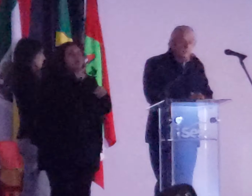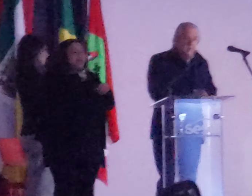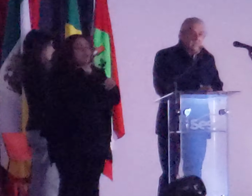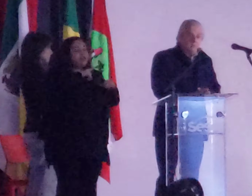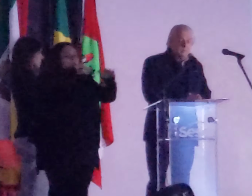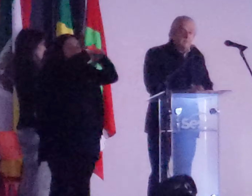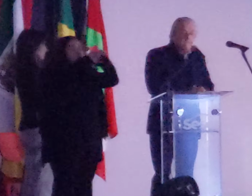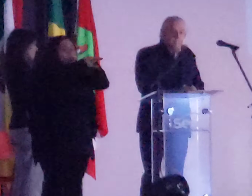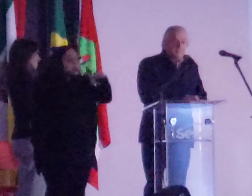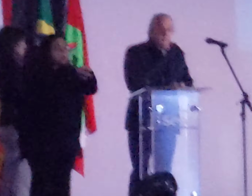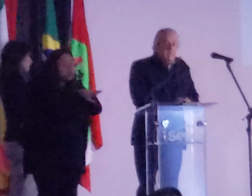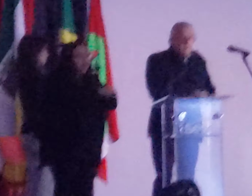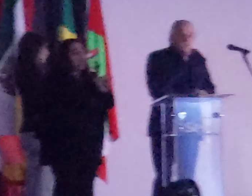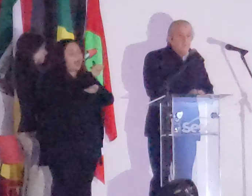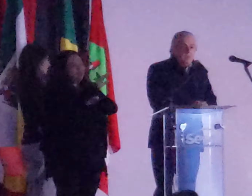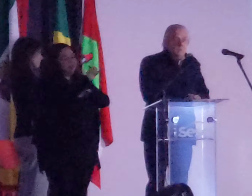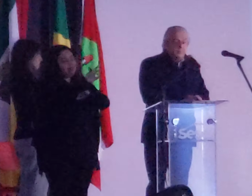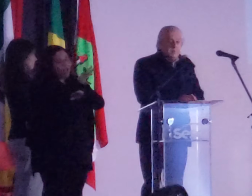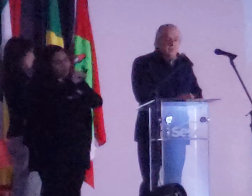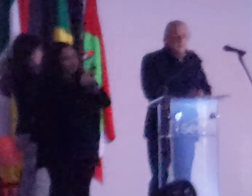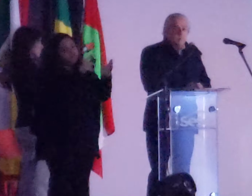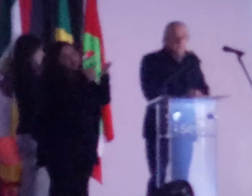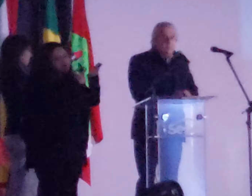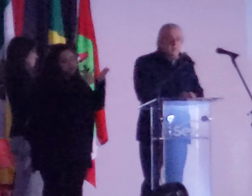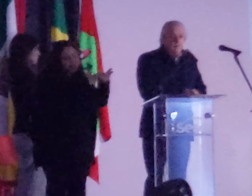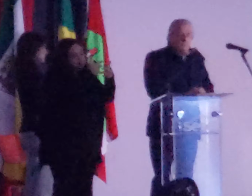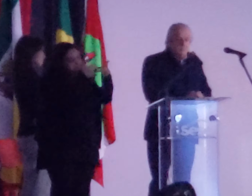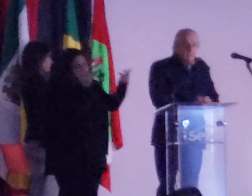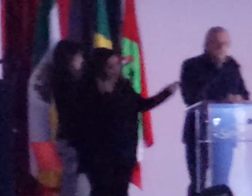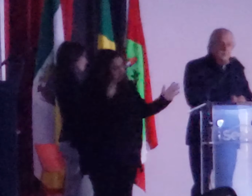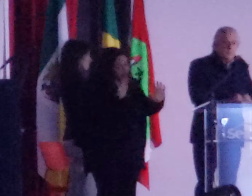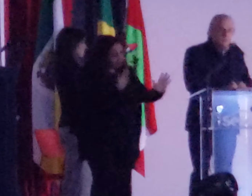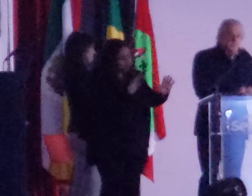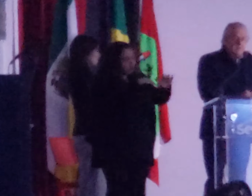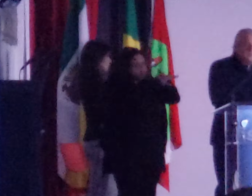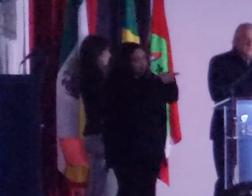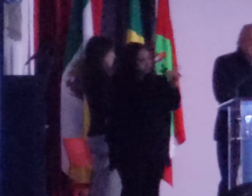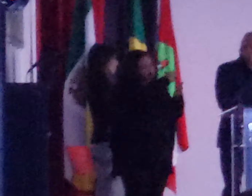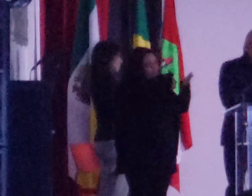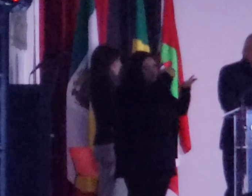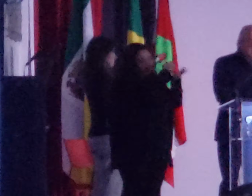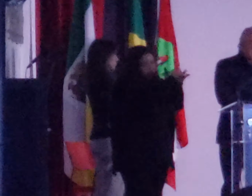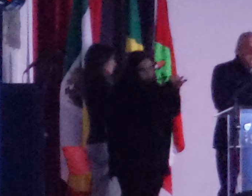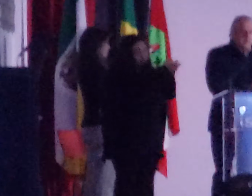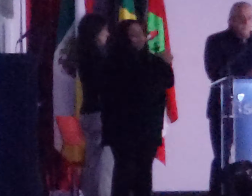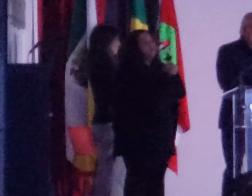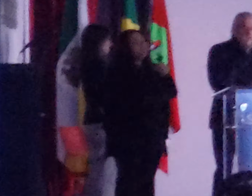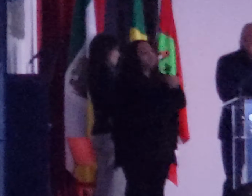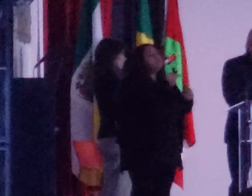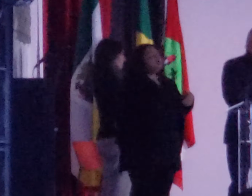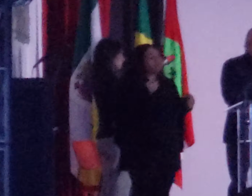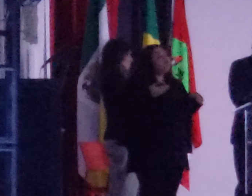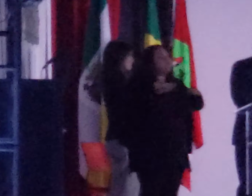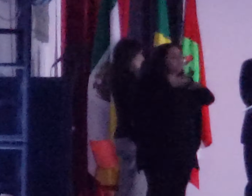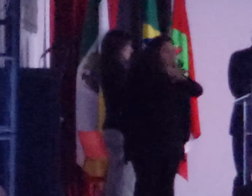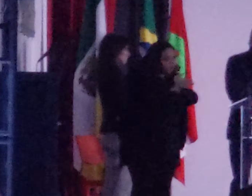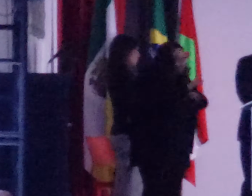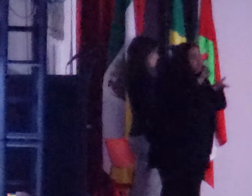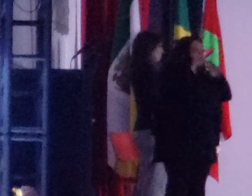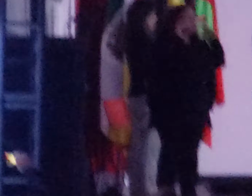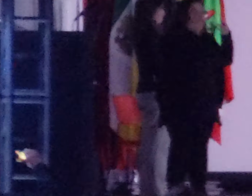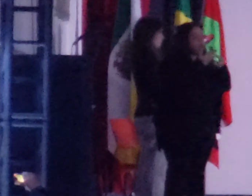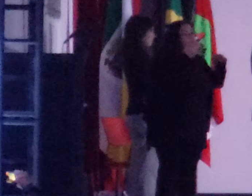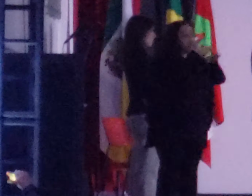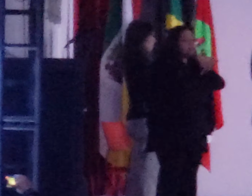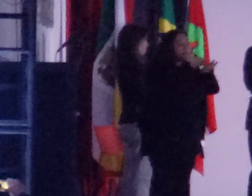acervos tombados. Eu pedi uma reunião no Fundo de Direitos Difusos para explicar que é